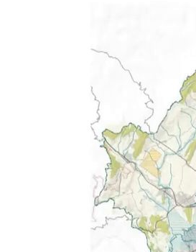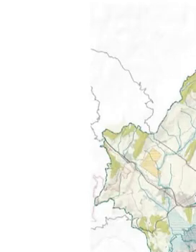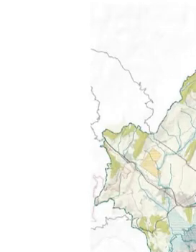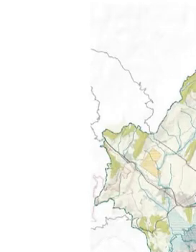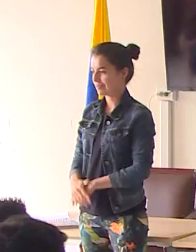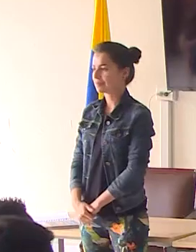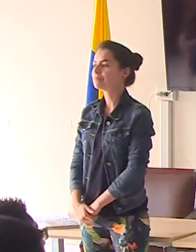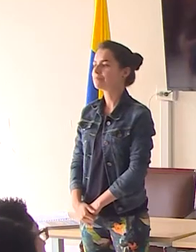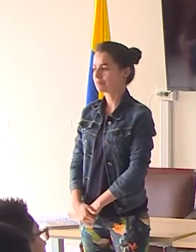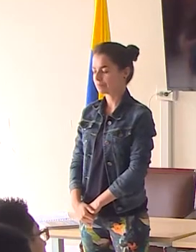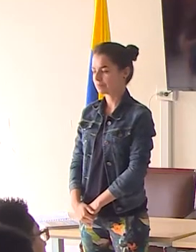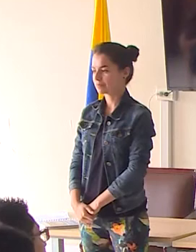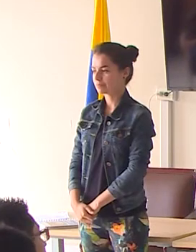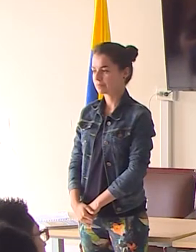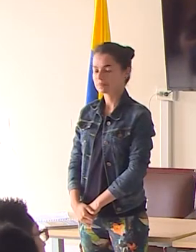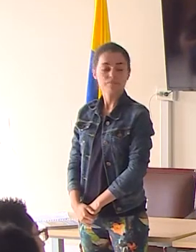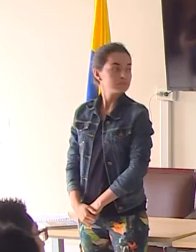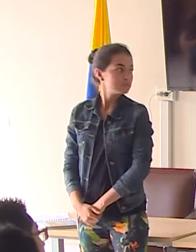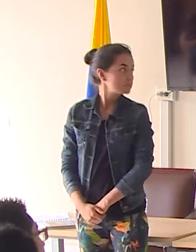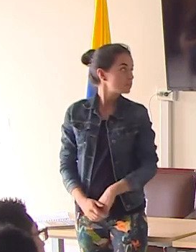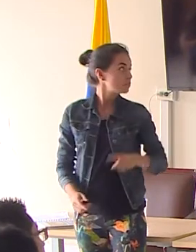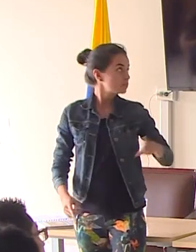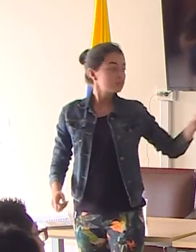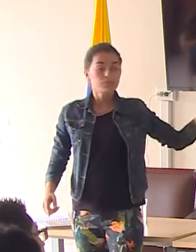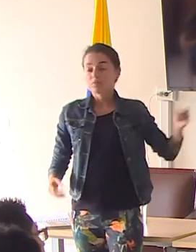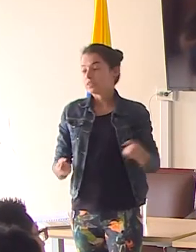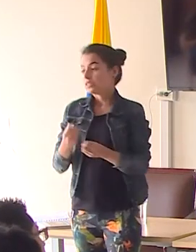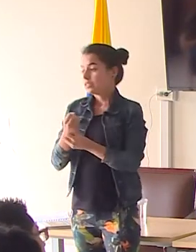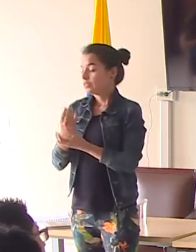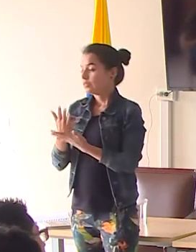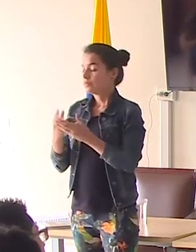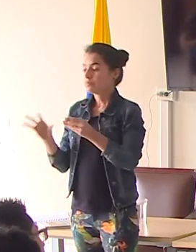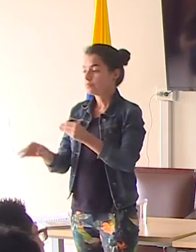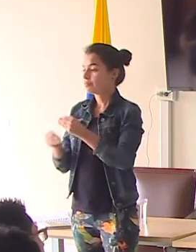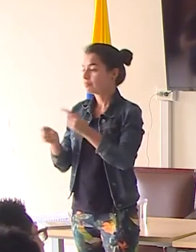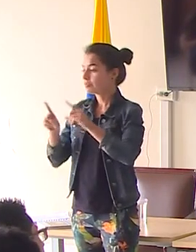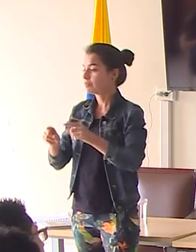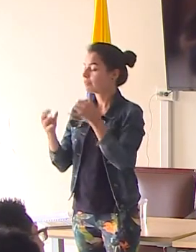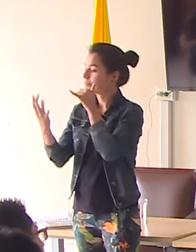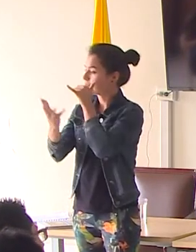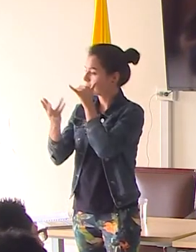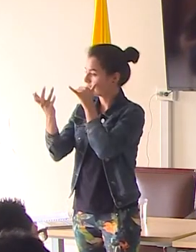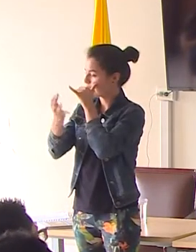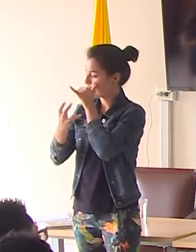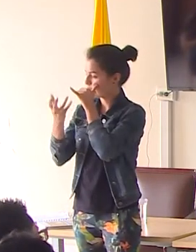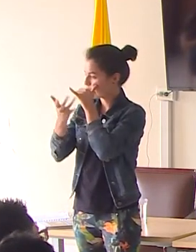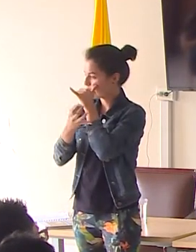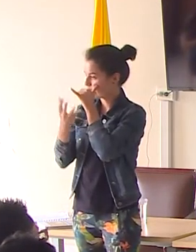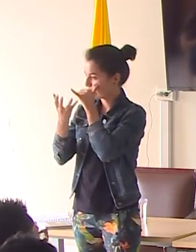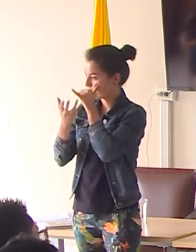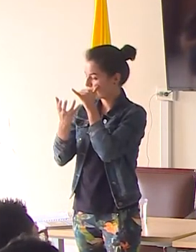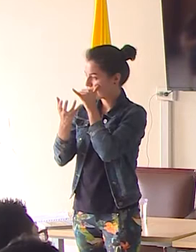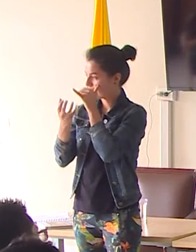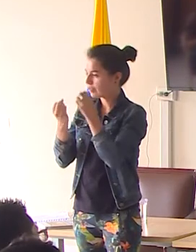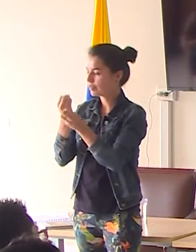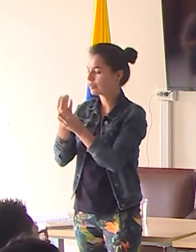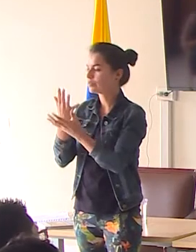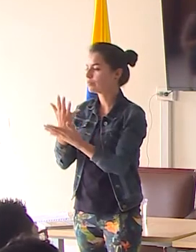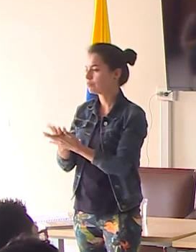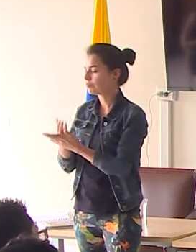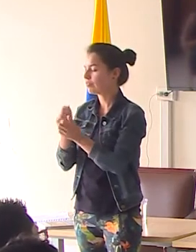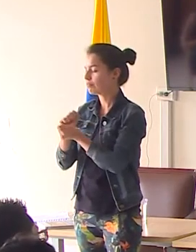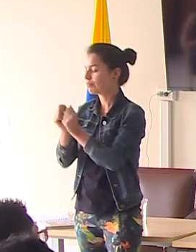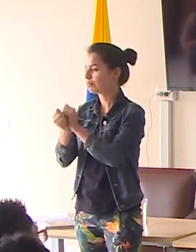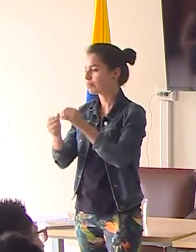y a esta estructura funcional pues se le superpone una estructura ecológica regional básicamente conformadas por